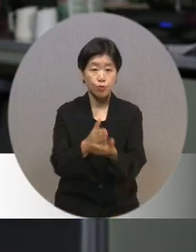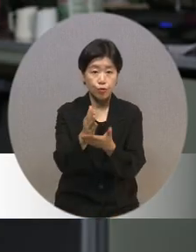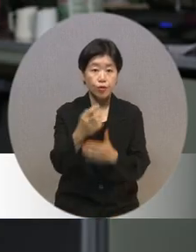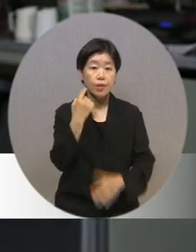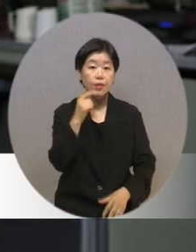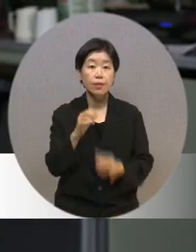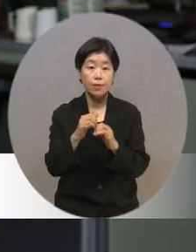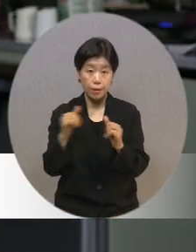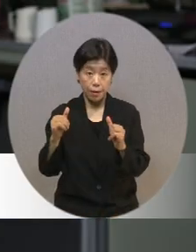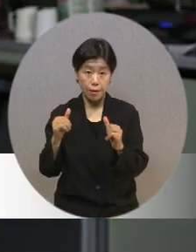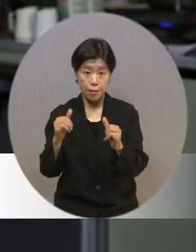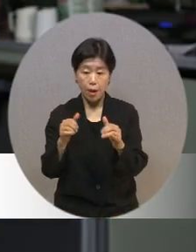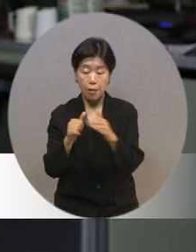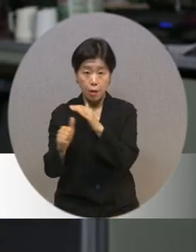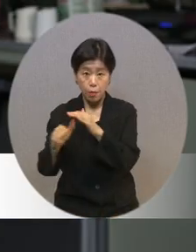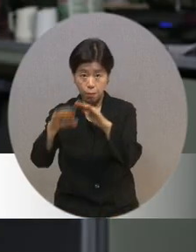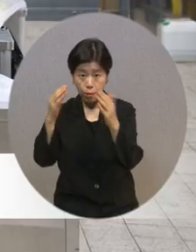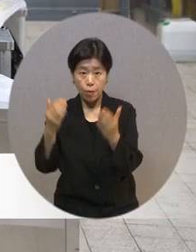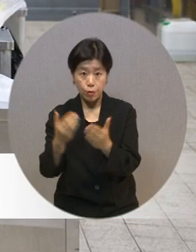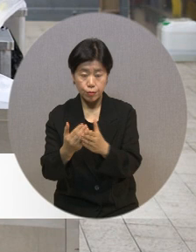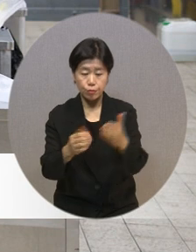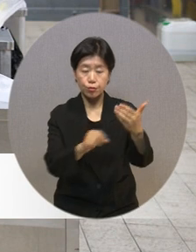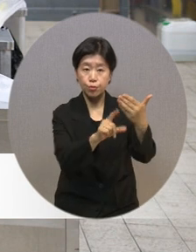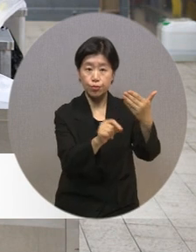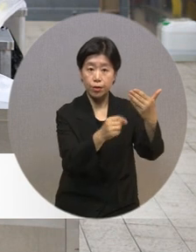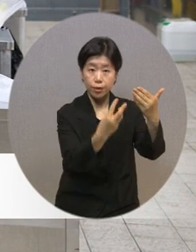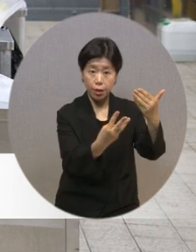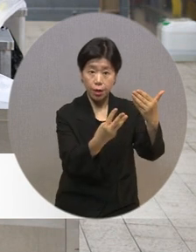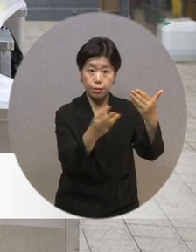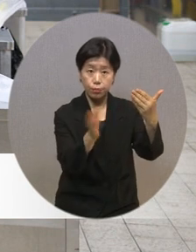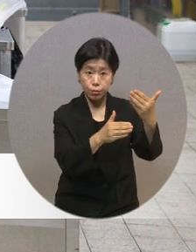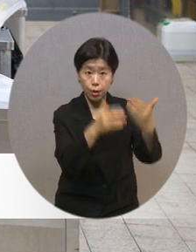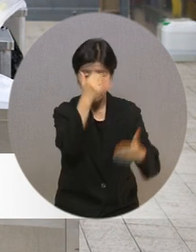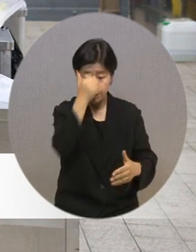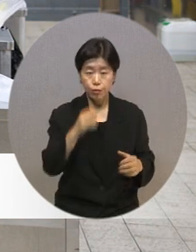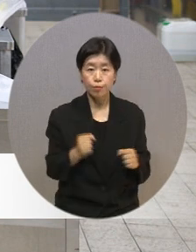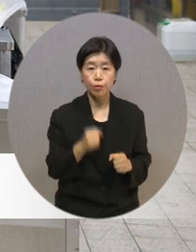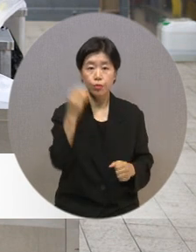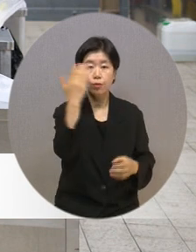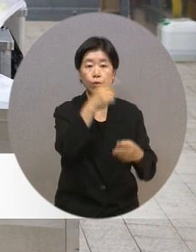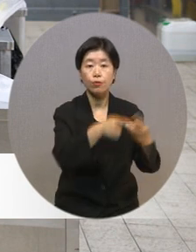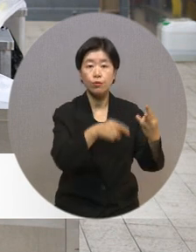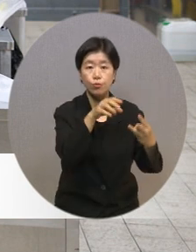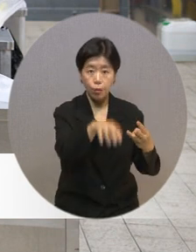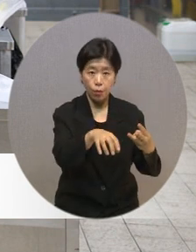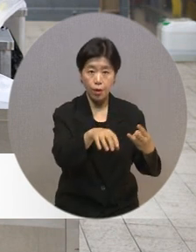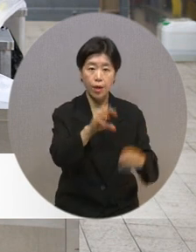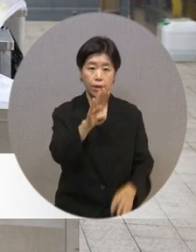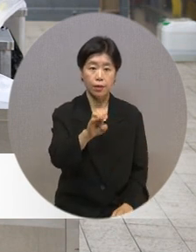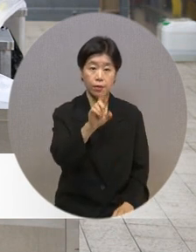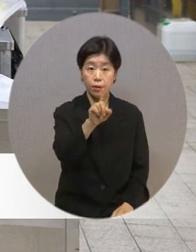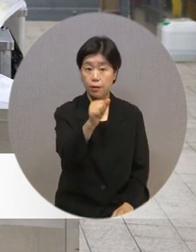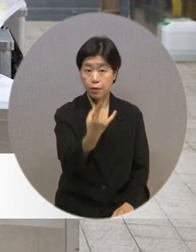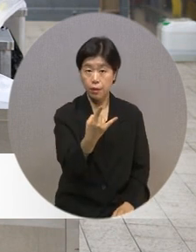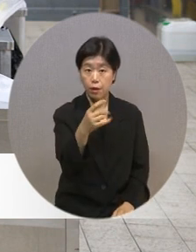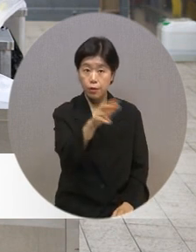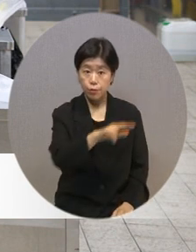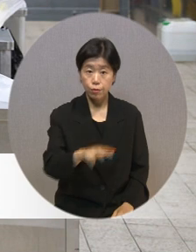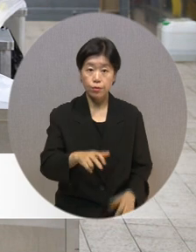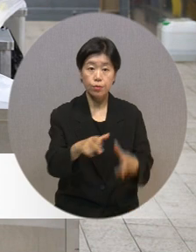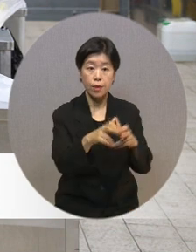입상자는 오는 9월 3일부터 충북 청주에서 개최되는 제41회 전국 장애인